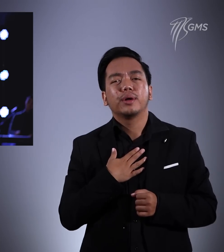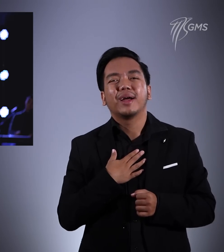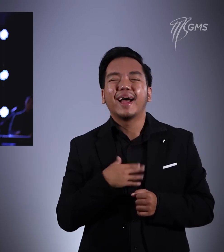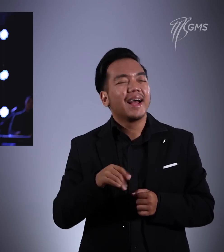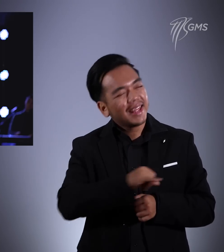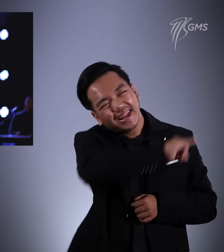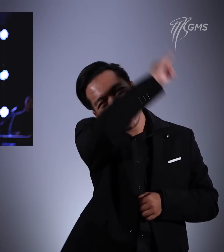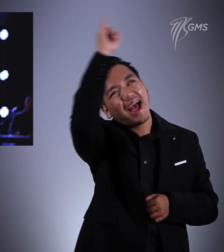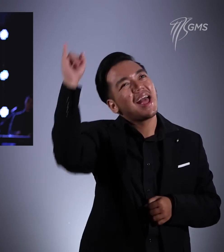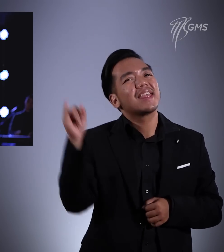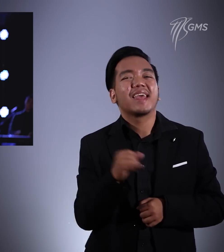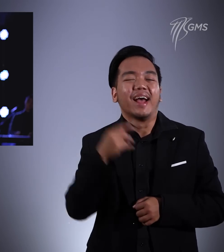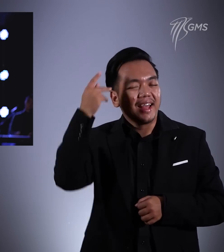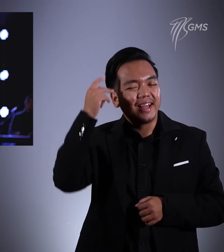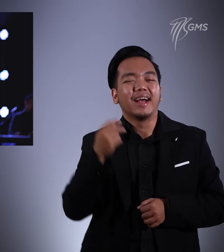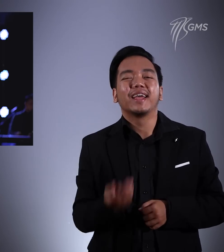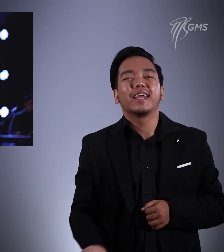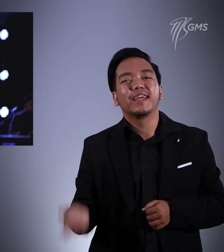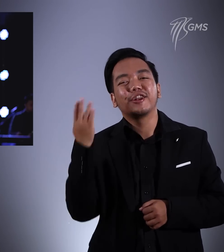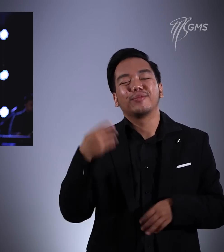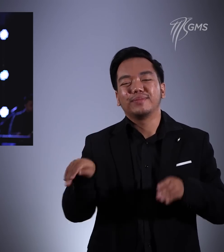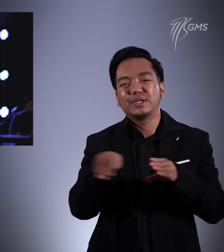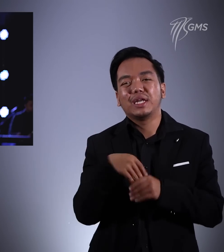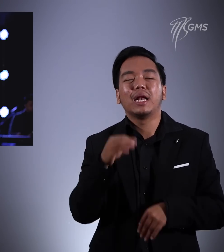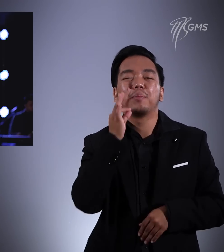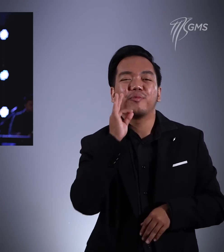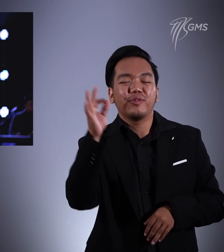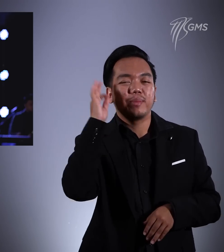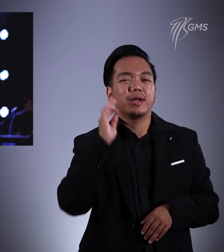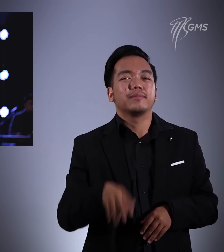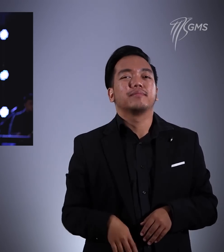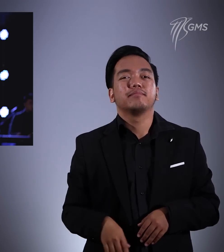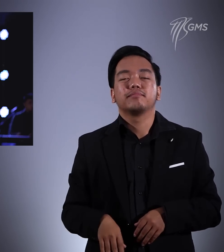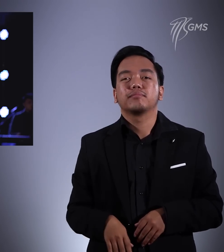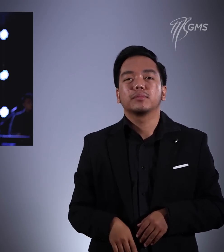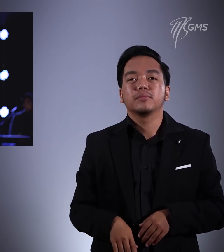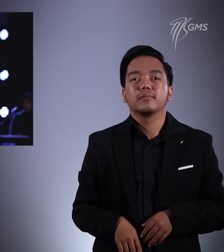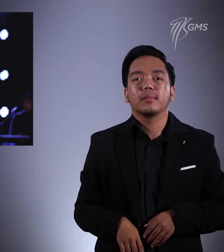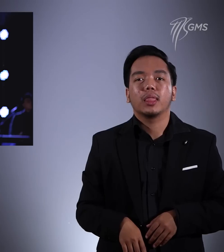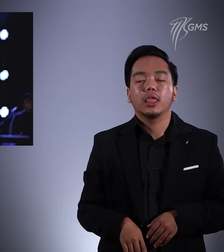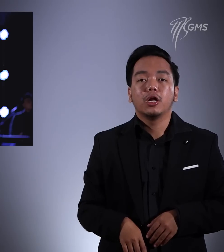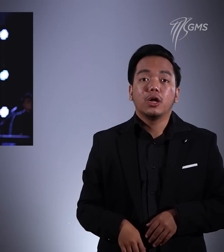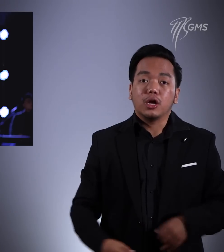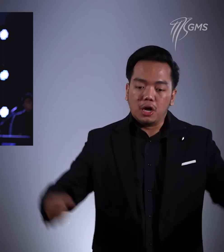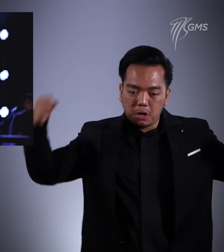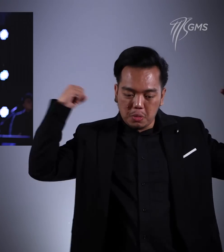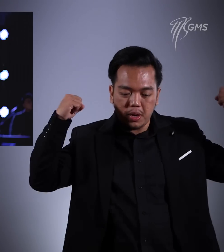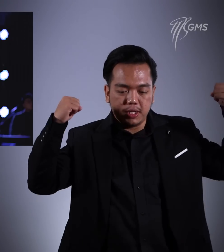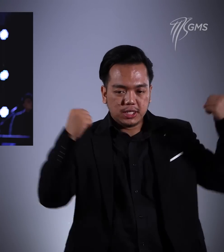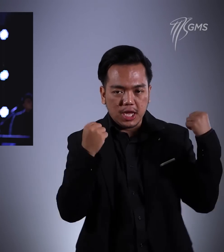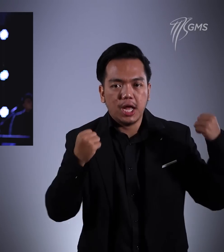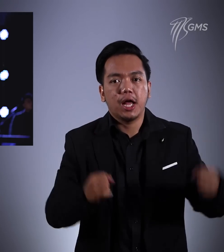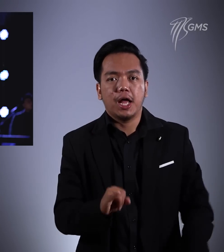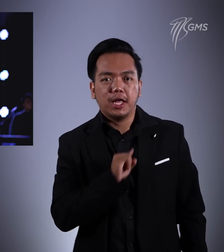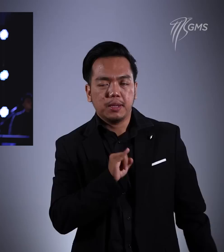Indahnya hidup dalam firman. The power of faith lies in what you eat spiritually. Kuasa